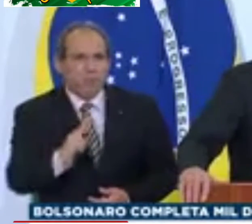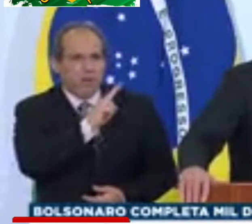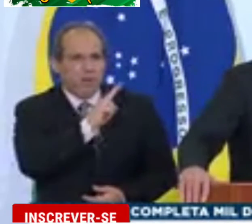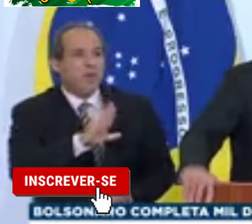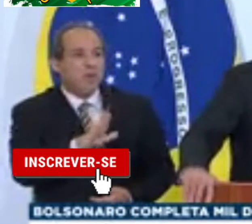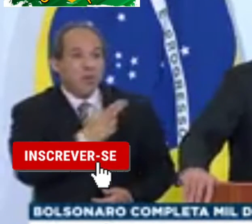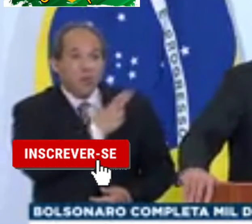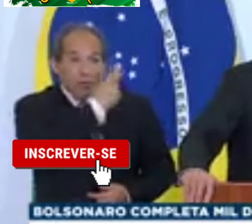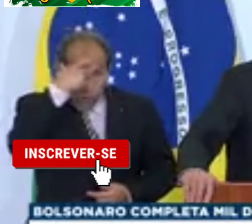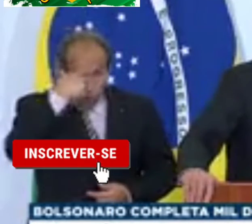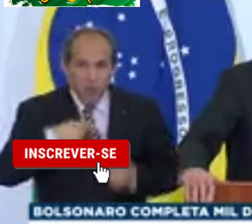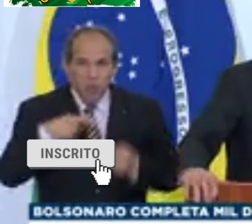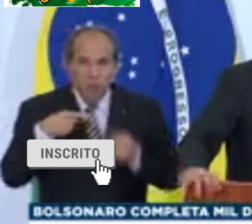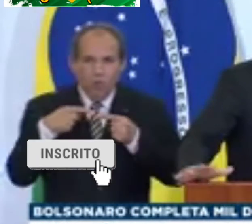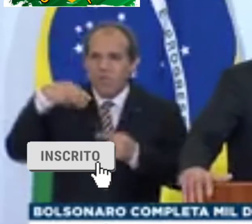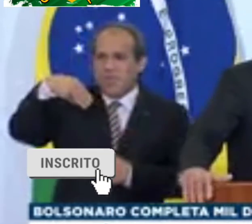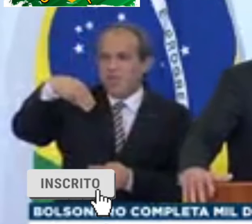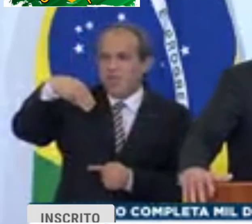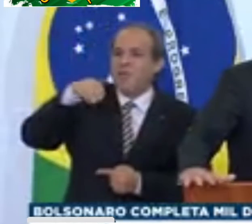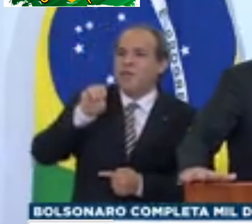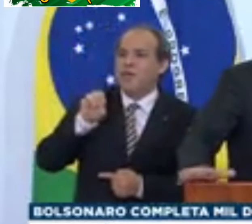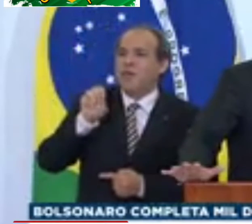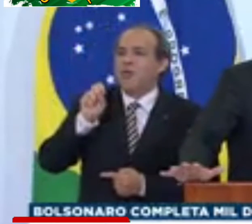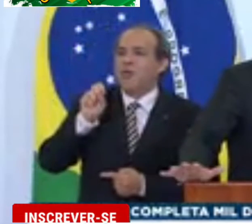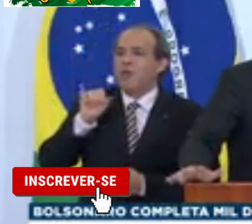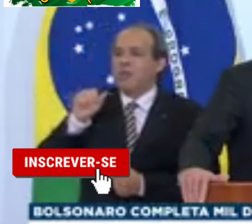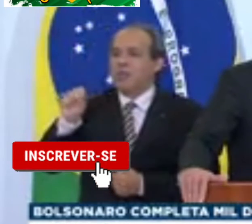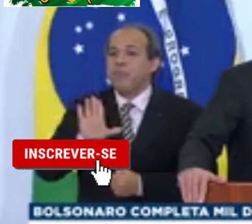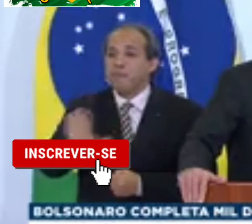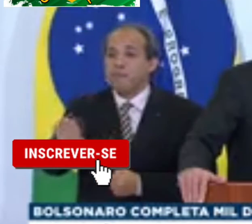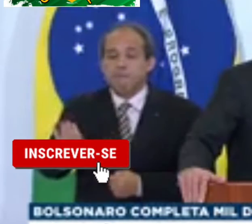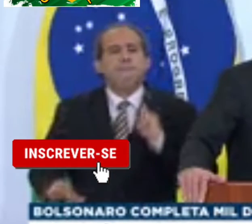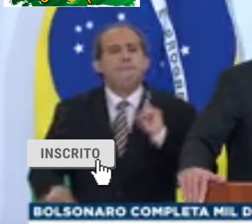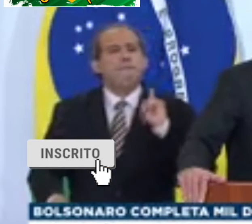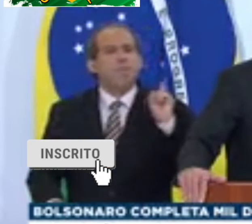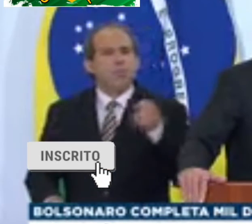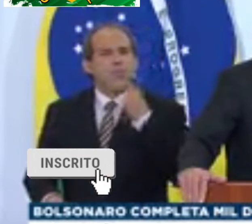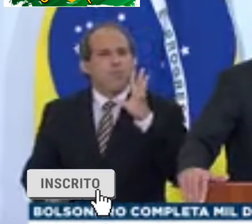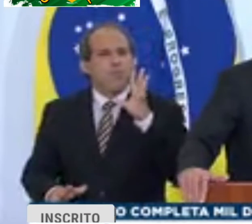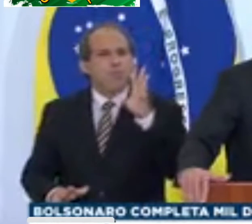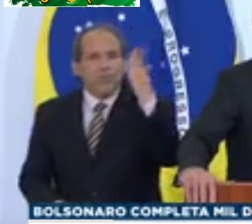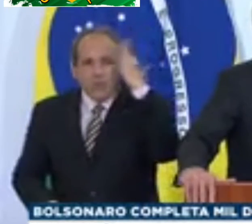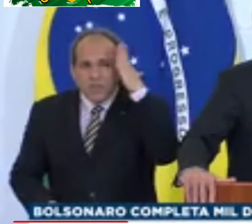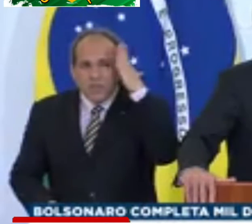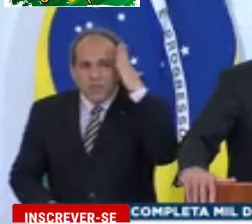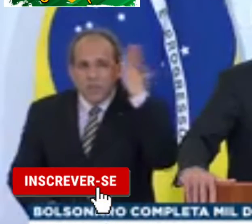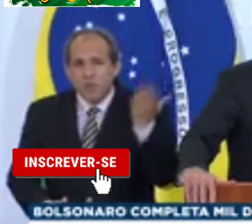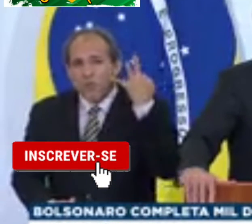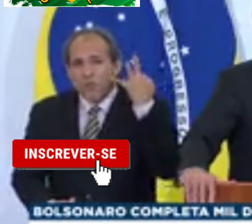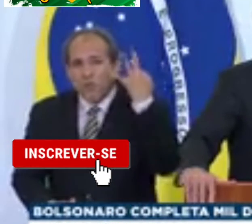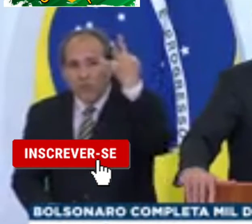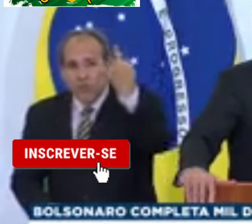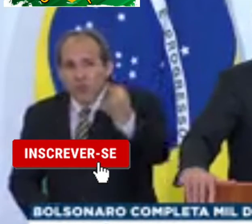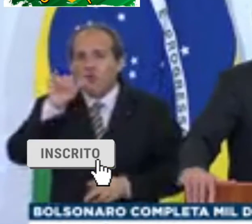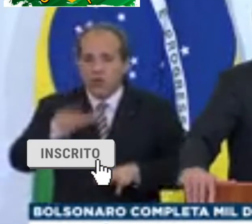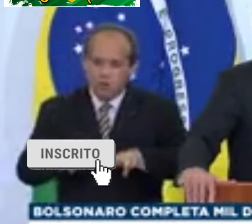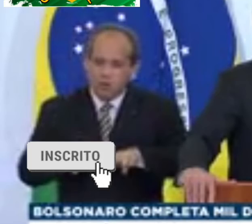meu nome Messias. Mas é uma coisa que todos nós saberemos que um dia iremos embora.